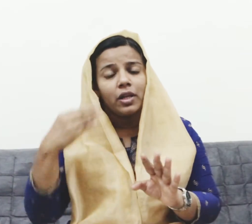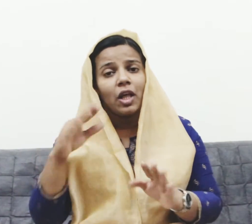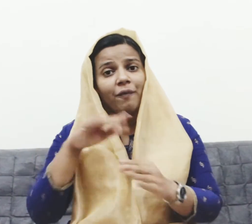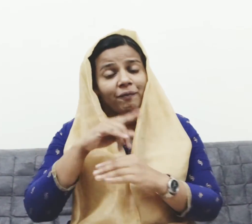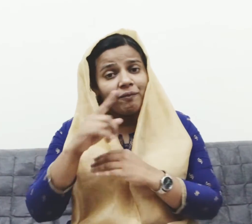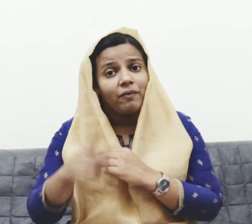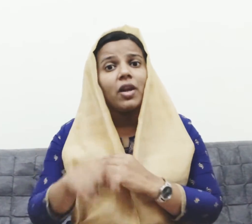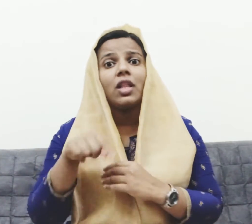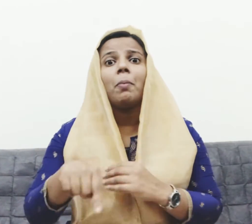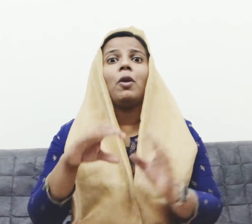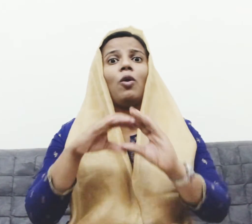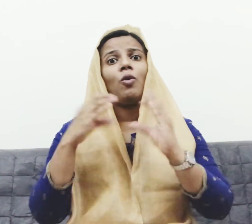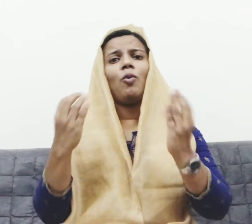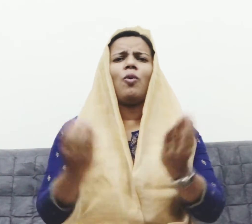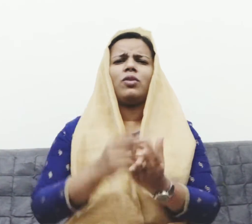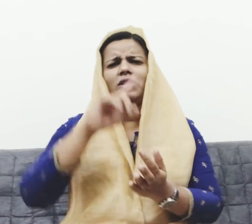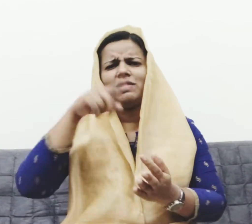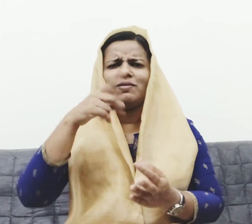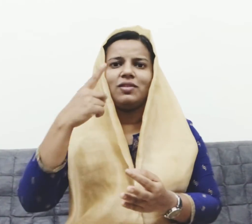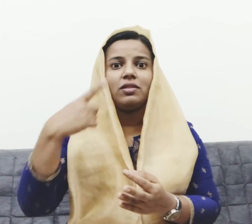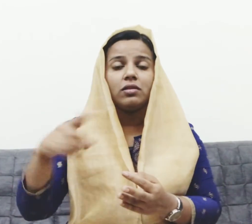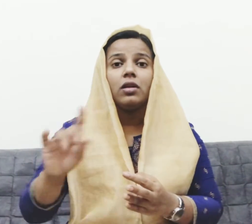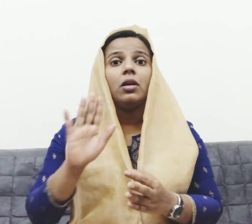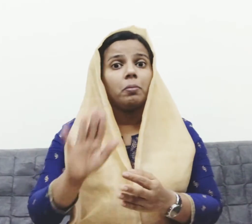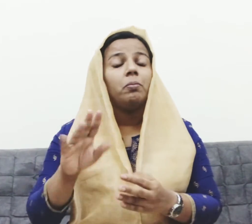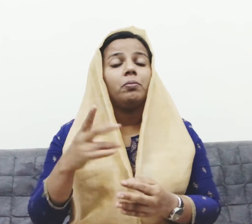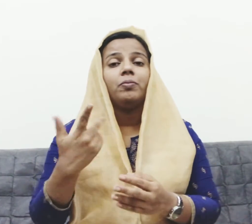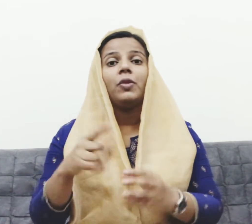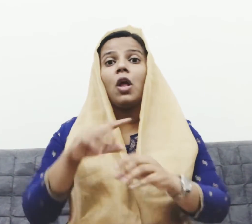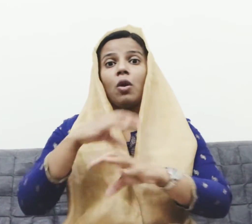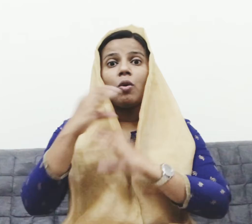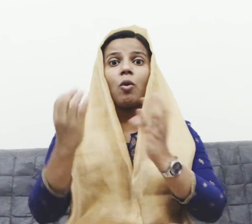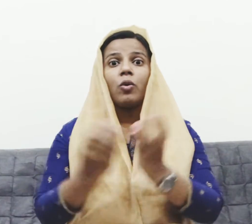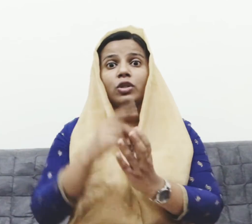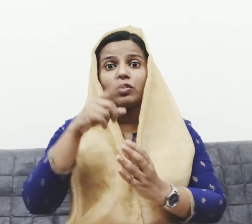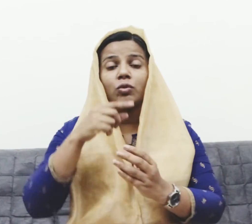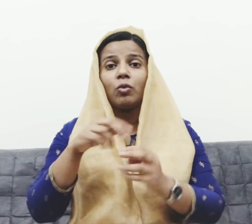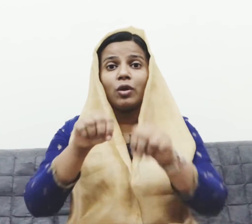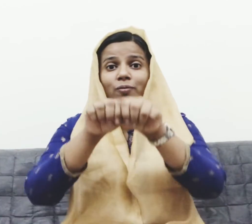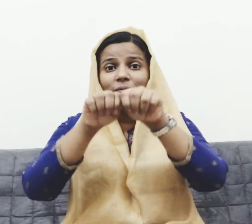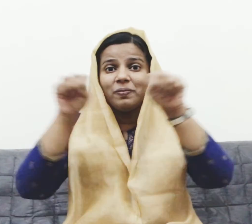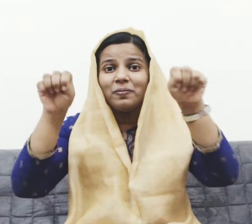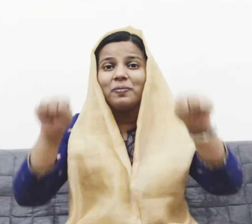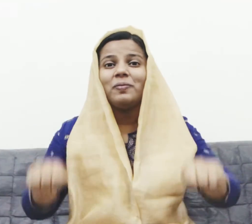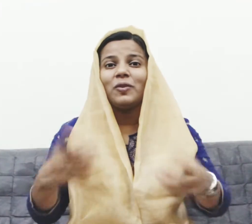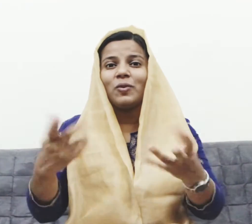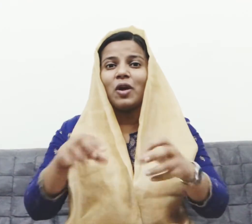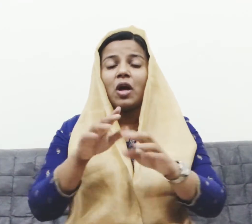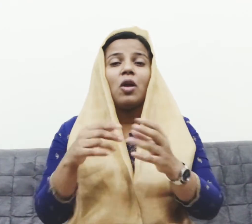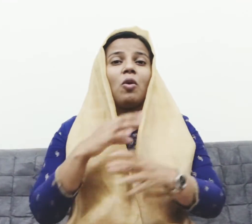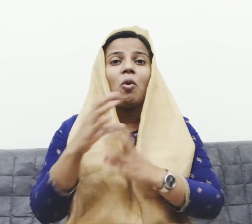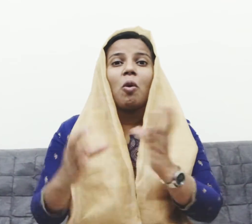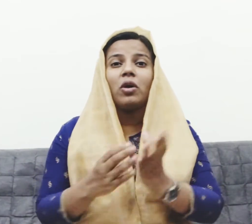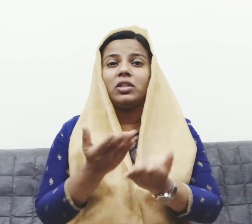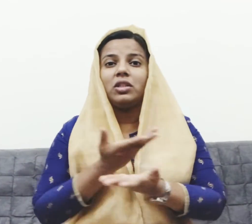ലോകത്തിൽ ആജീവിക്കുന്നത് എങ്കിൽ പോലും നമ്മൾ ലോകത്തിൻ്റെ സിസ്റ്റത്തിലും ലോകത്തിൻ്റെ അനുസൃതമായ കാര്യങ്ങളിലുമല്ല